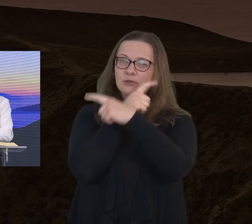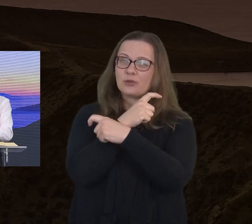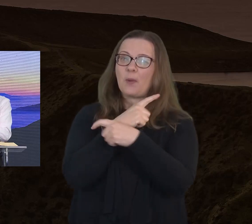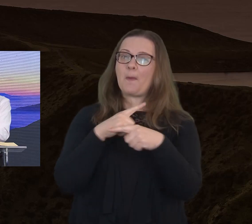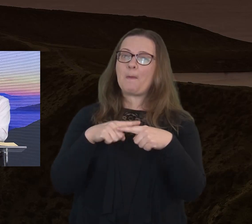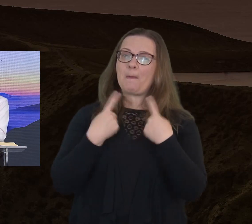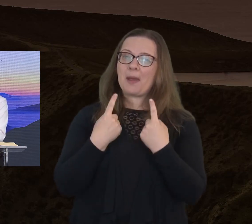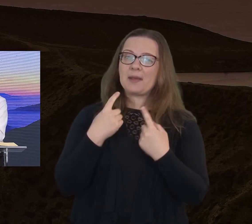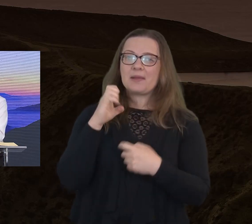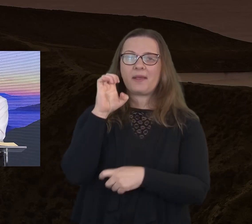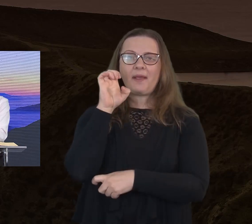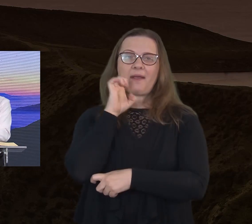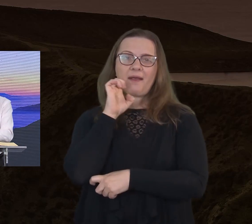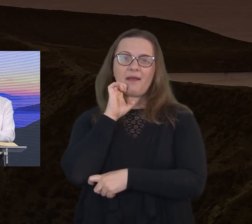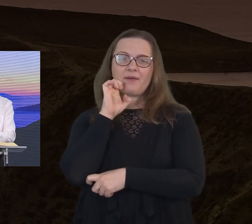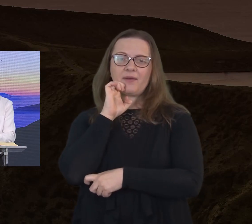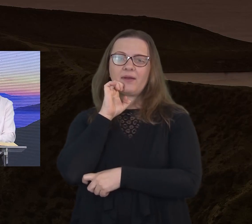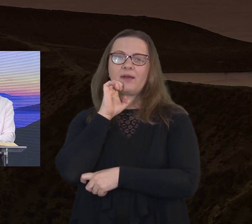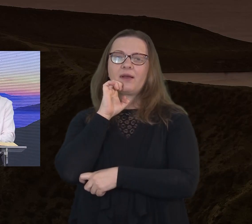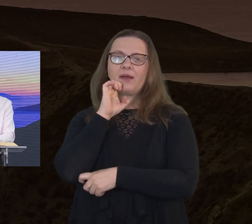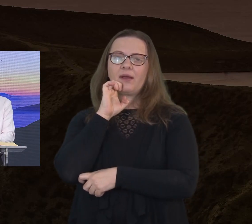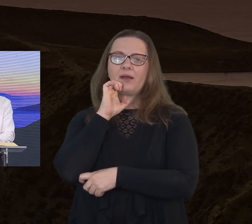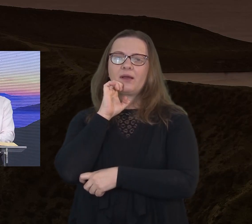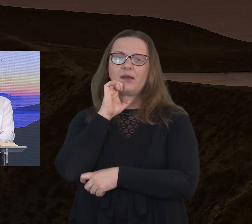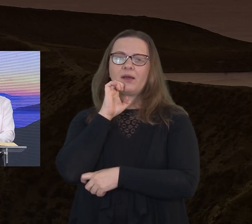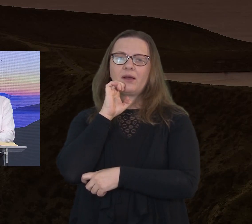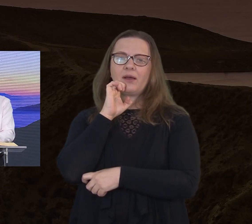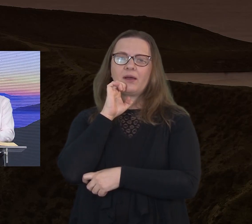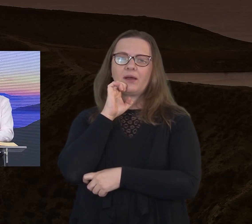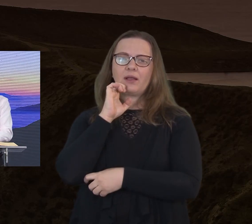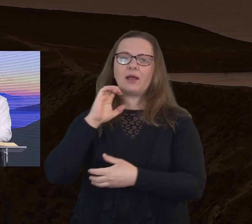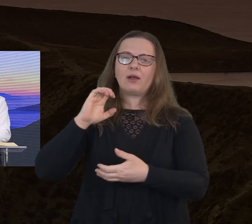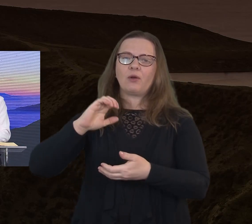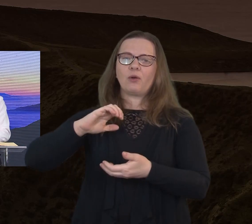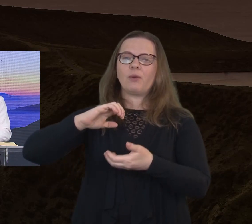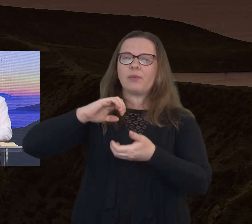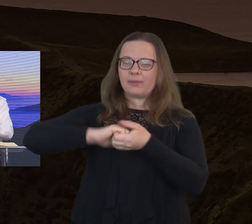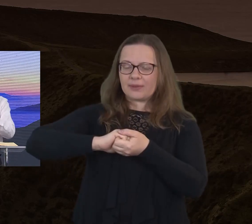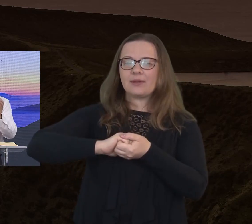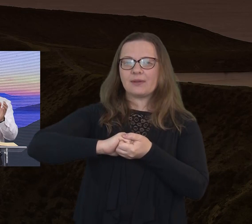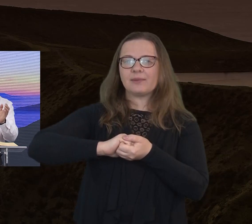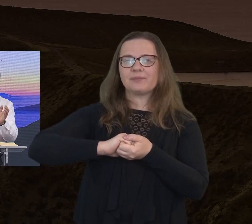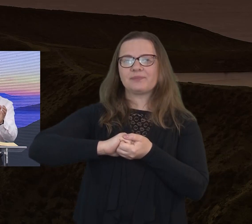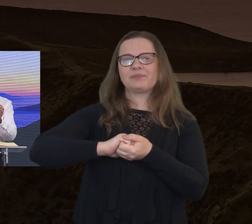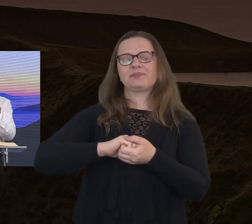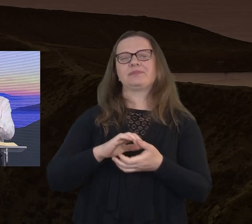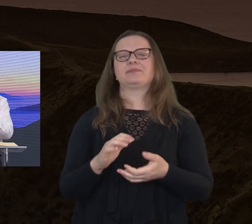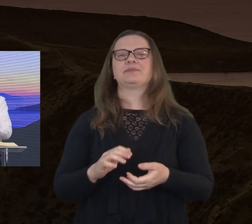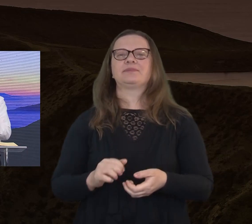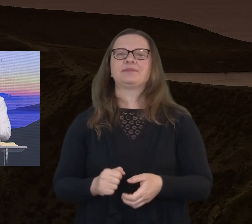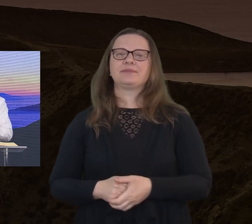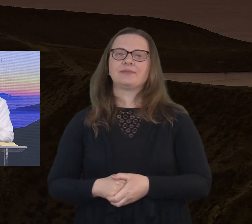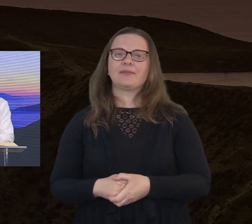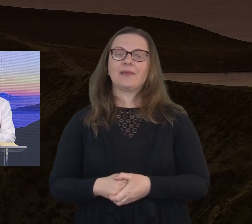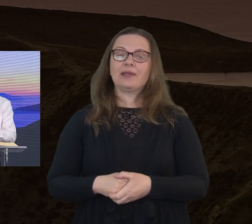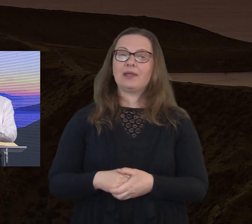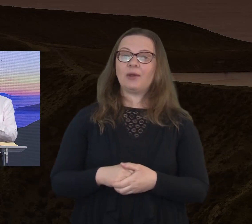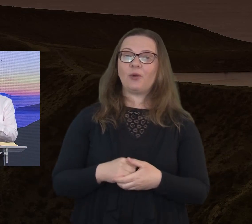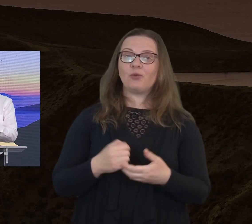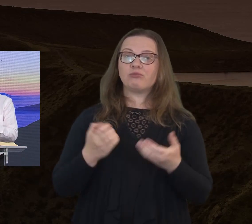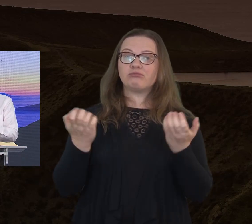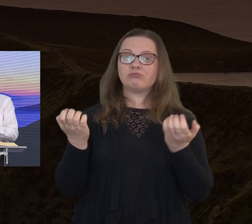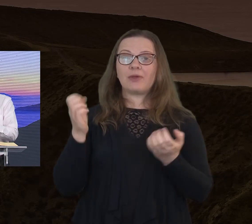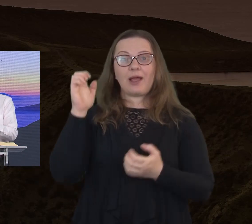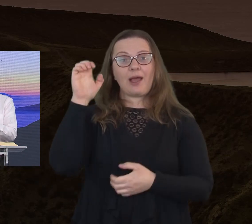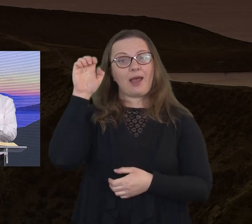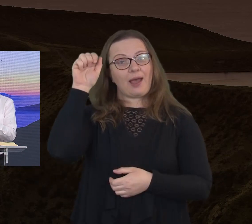complementava. A mulher é um complemento do homem. O homem, né, muita gente fala, o homem uma metade, a mulher a outra metade, quer dizer, então